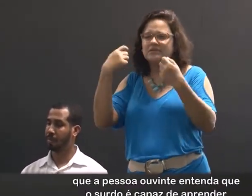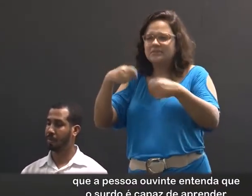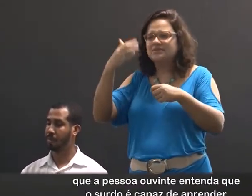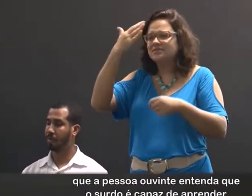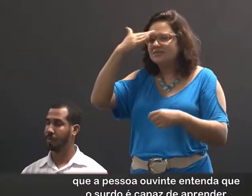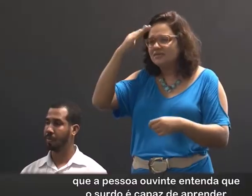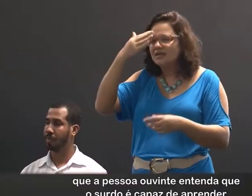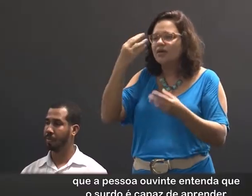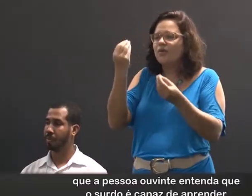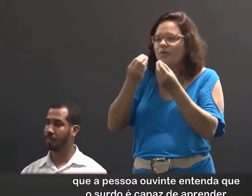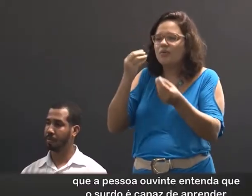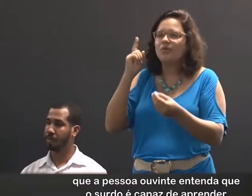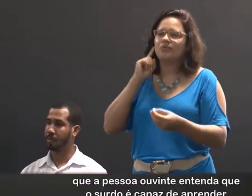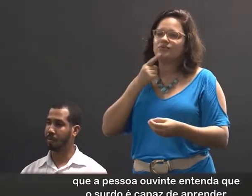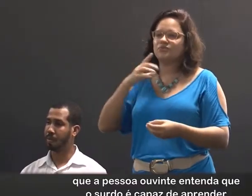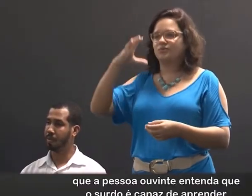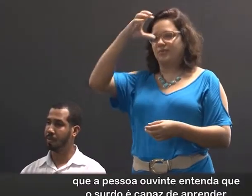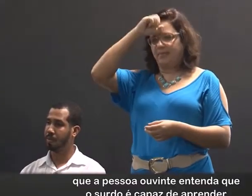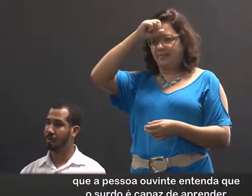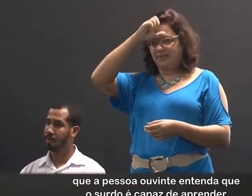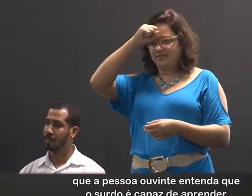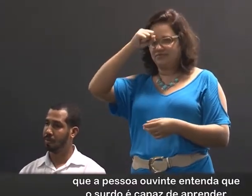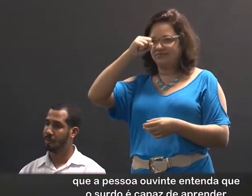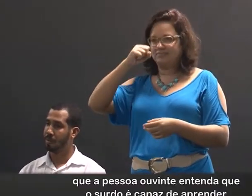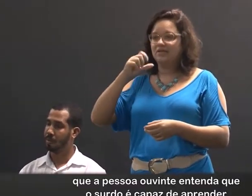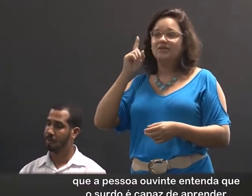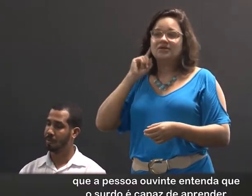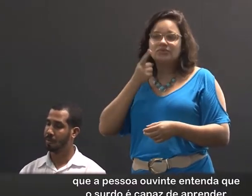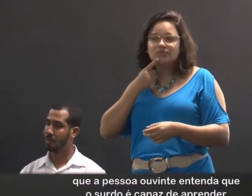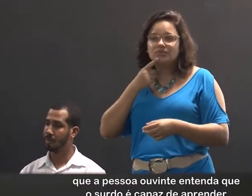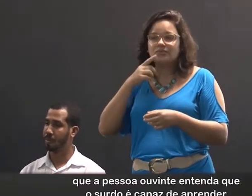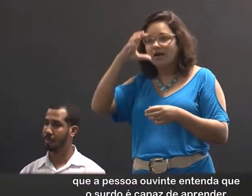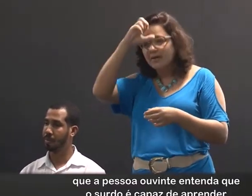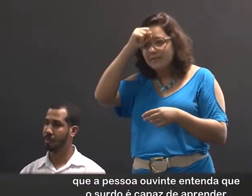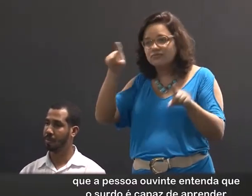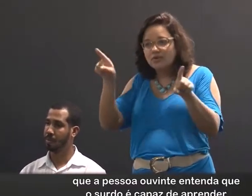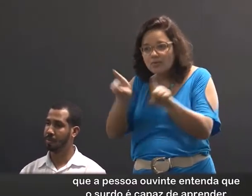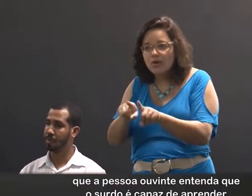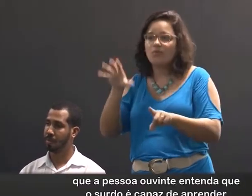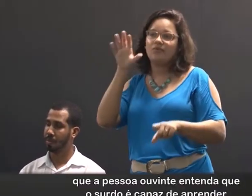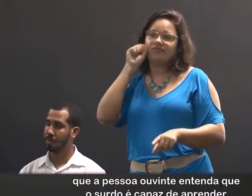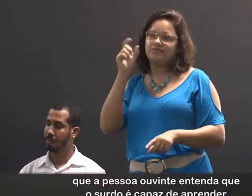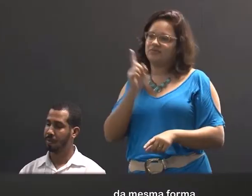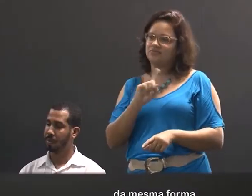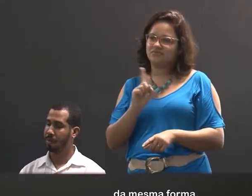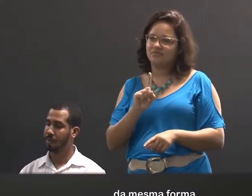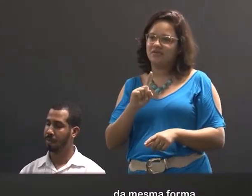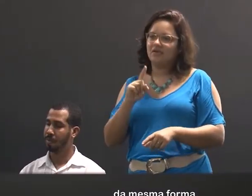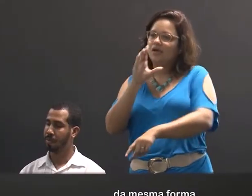também que o professor ouvinte entenda também que o surdo ele é capaz de aprender da mesma